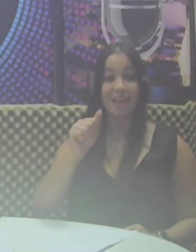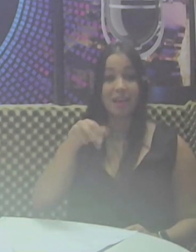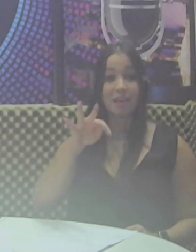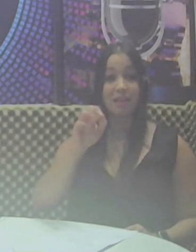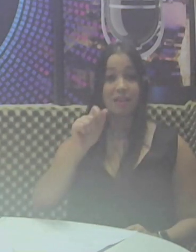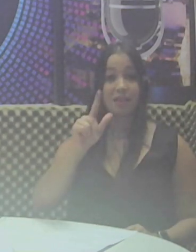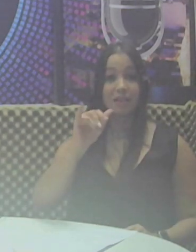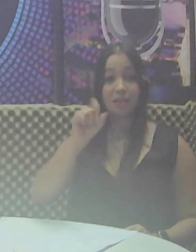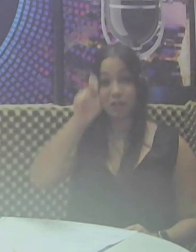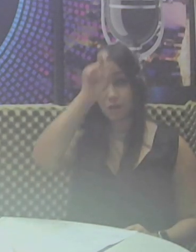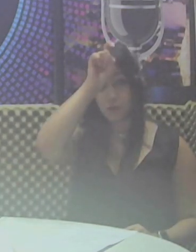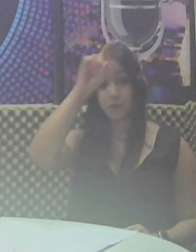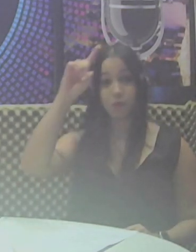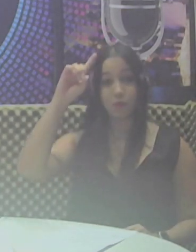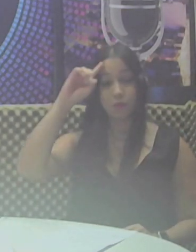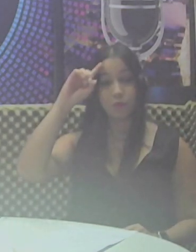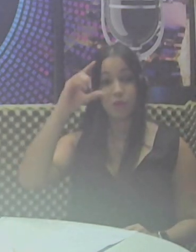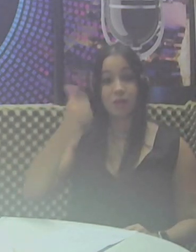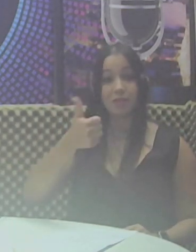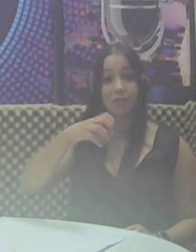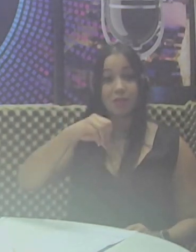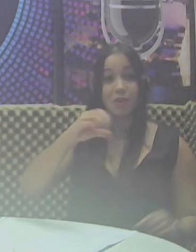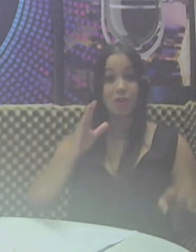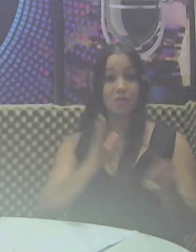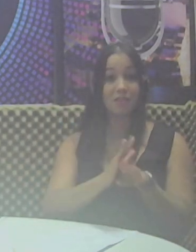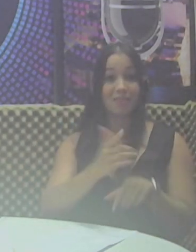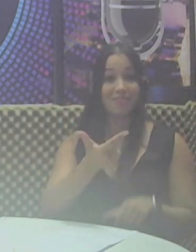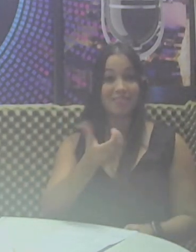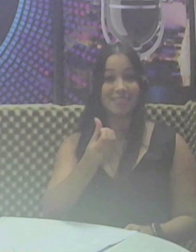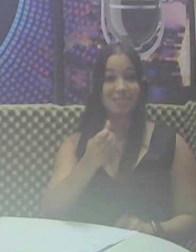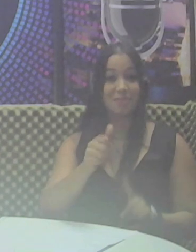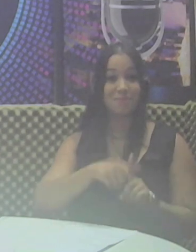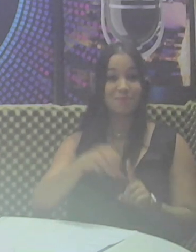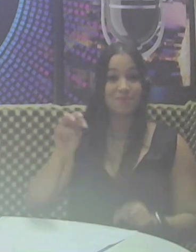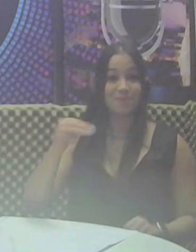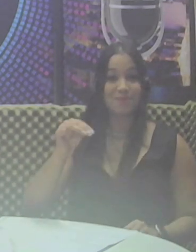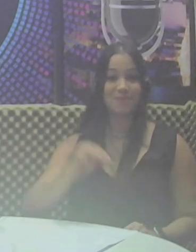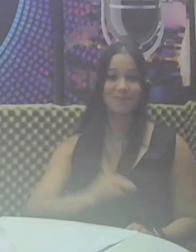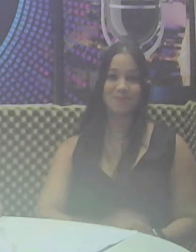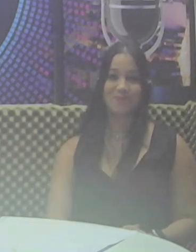os dias 19 e 26 de março.